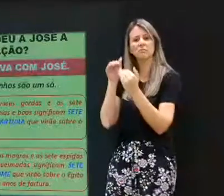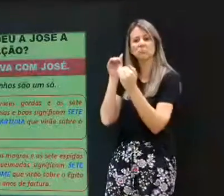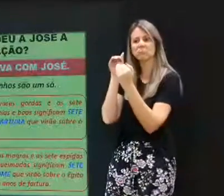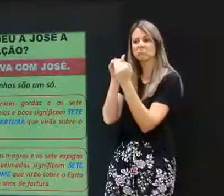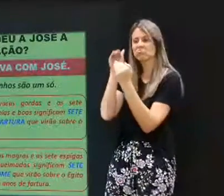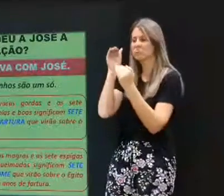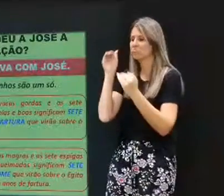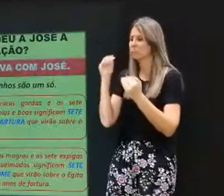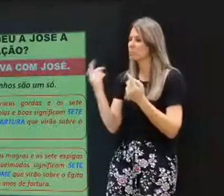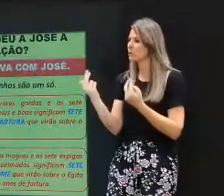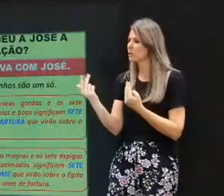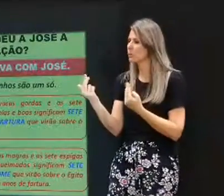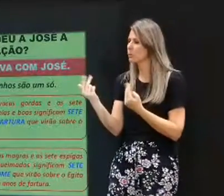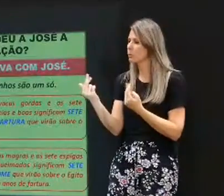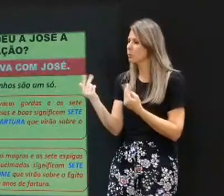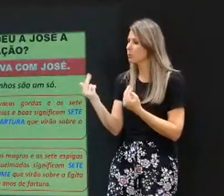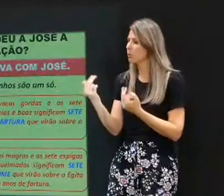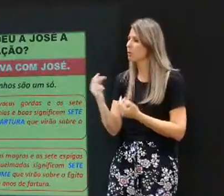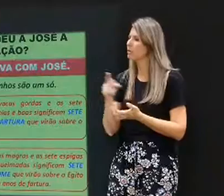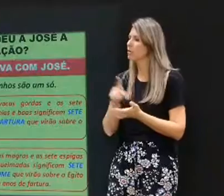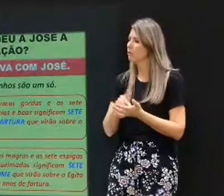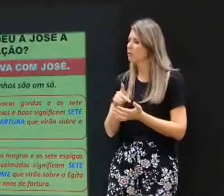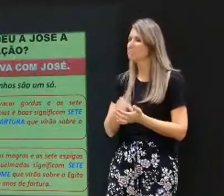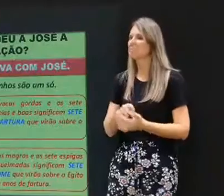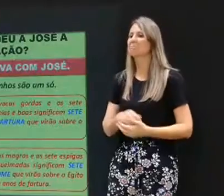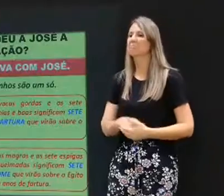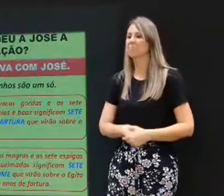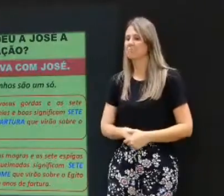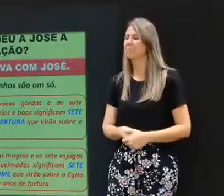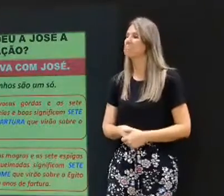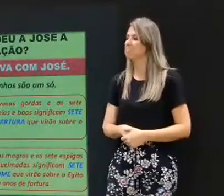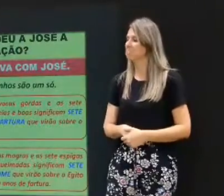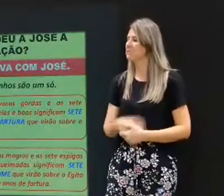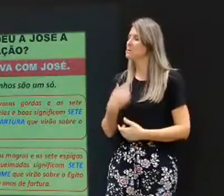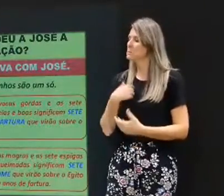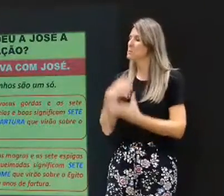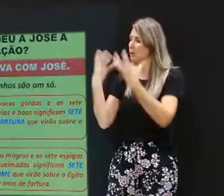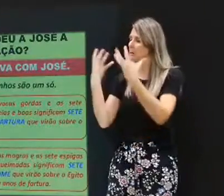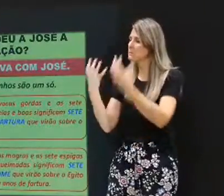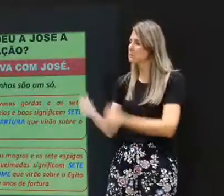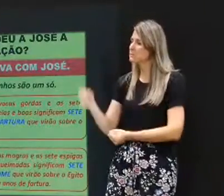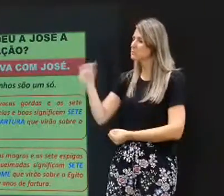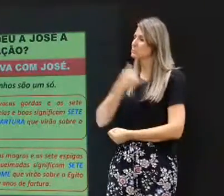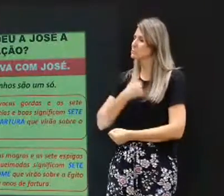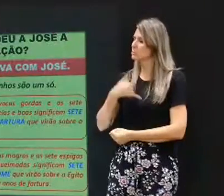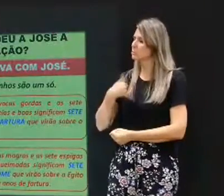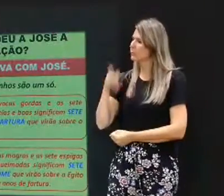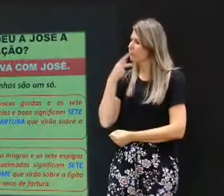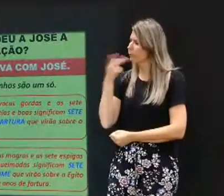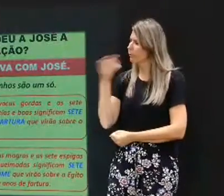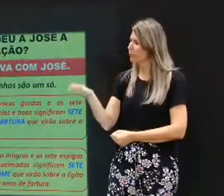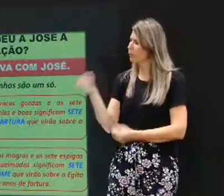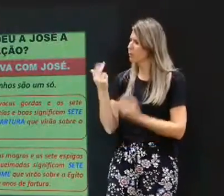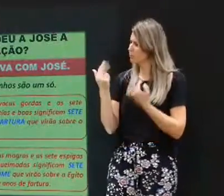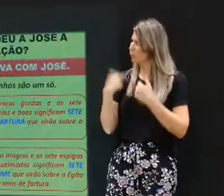Eu entendi, eu concordo contigo. Eu entendi agora. Eu aceito, José, o que você falou,